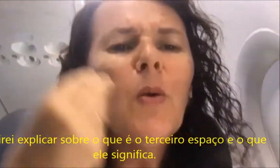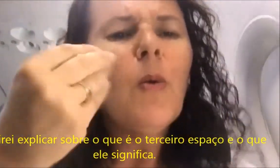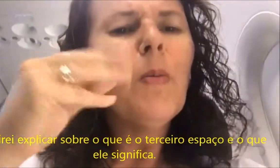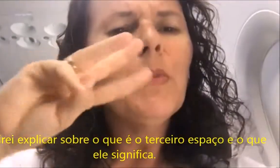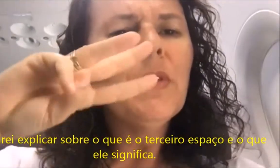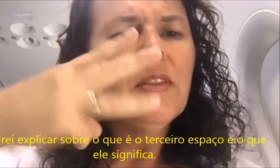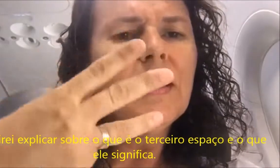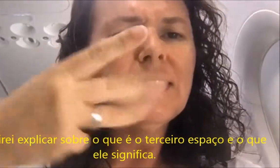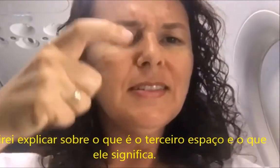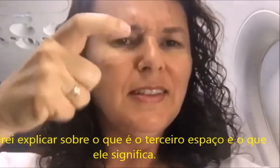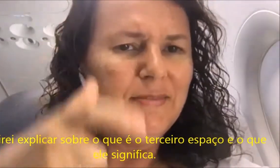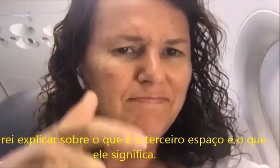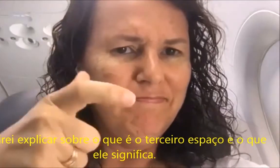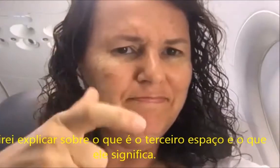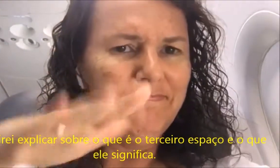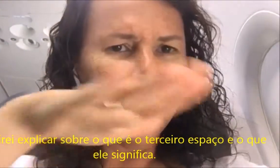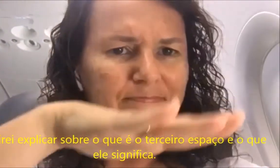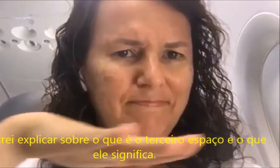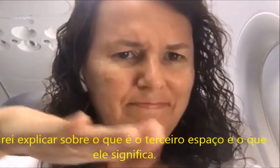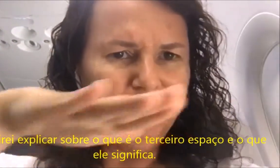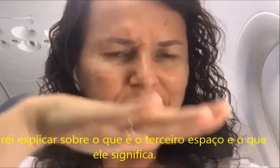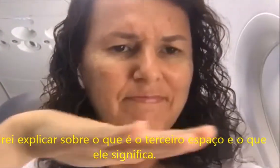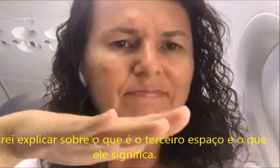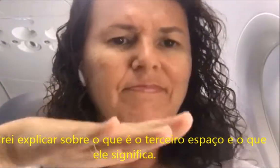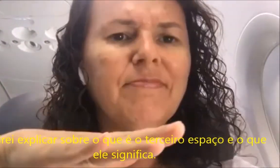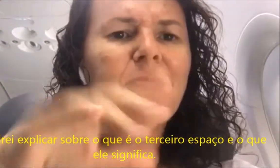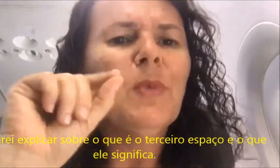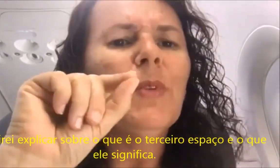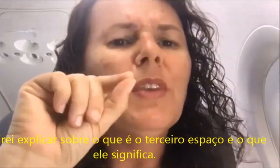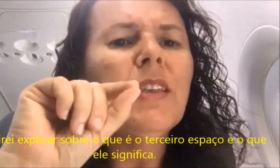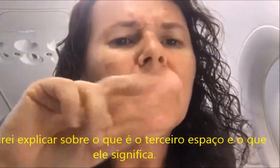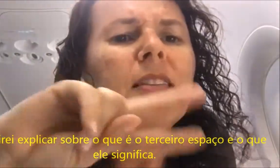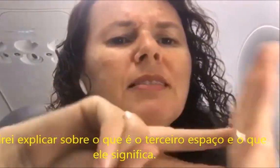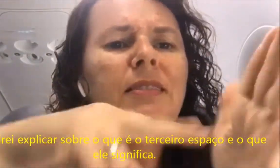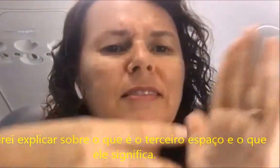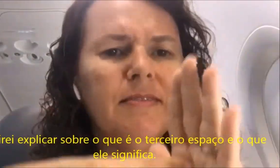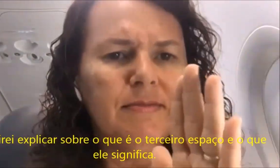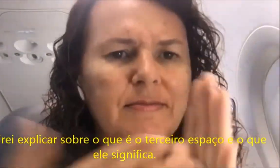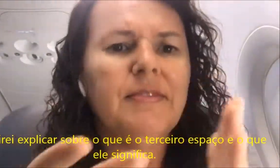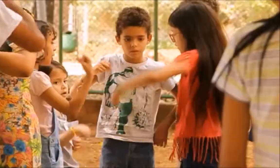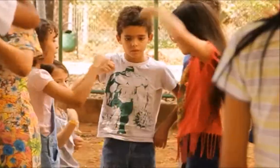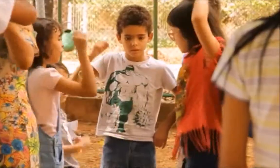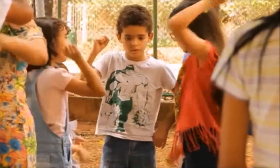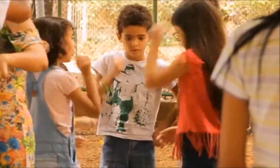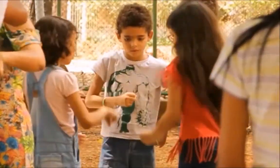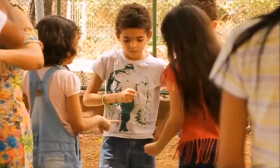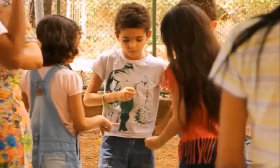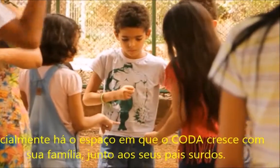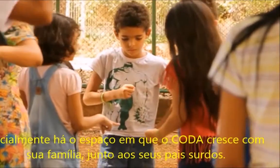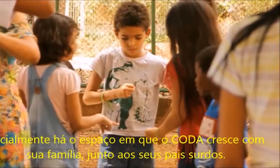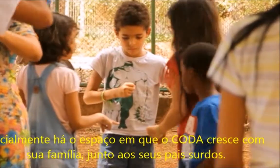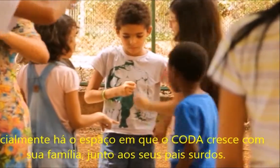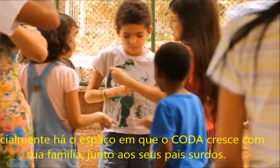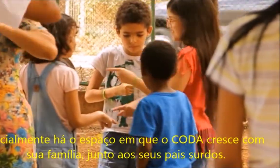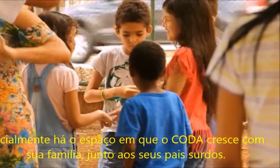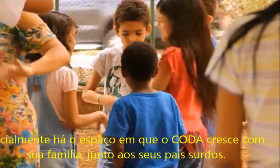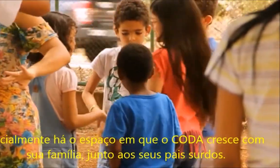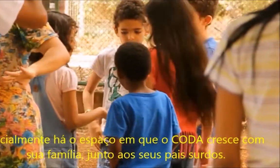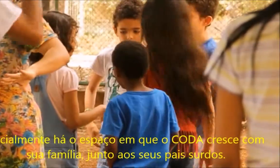explicar sobre o que é o terceiro espaço e o que ele significa. Inicialmente, há